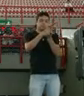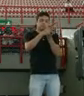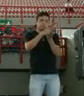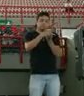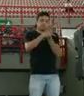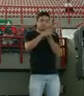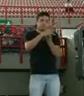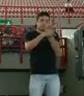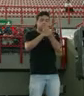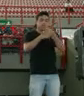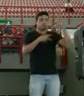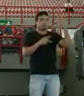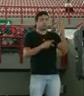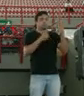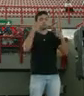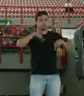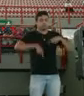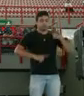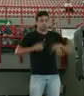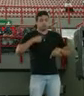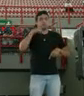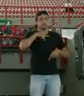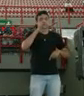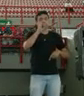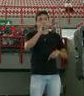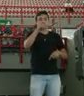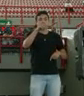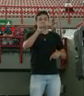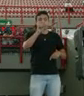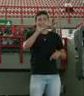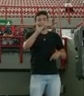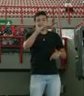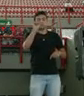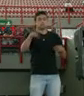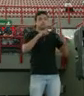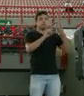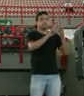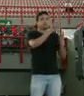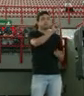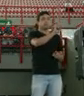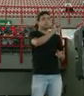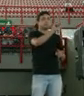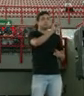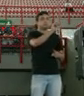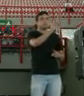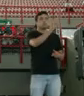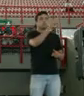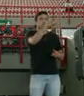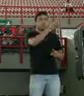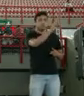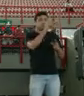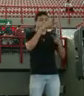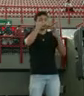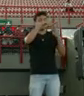hormônios. Quais são eles? Insulina e glucagon. 2 hormônios que